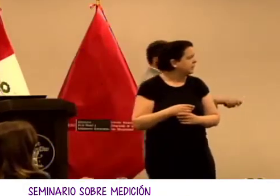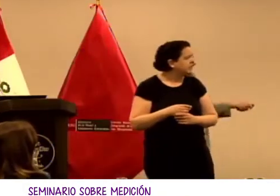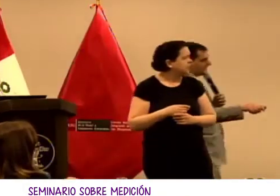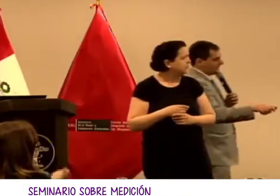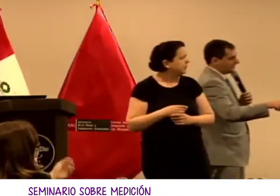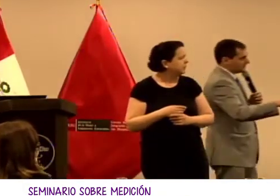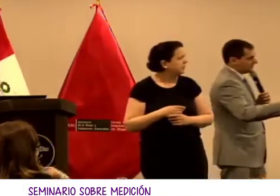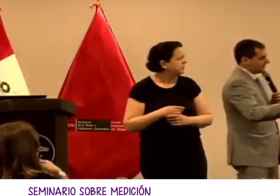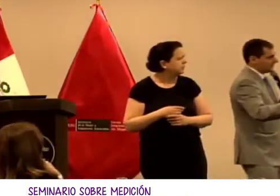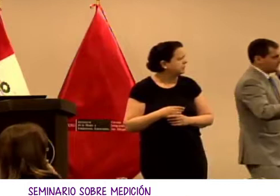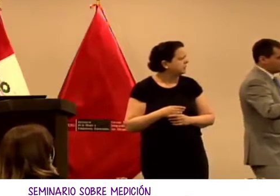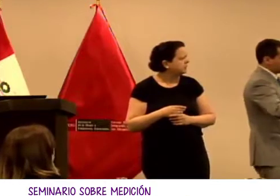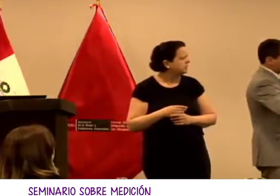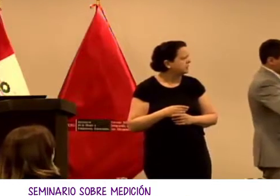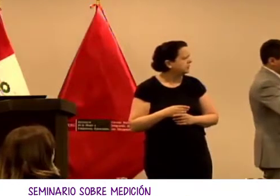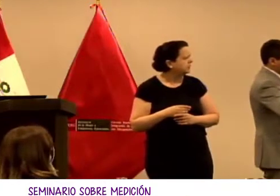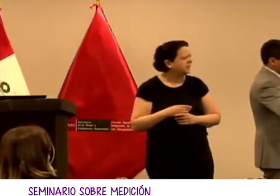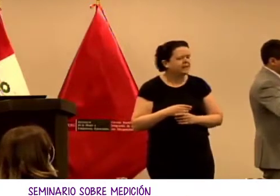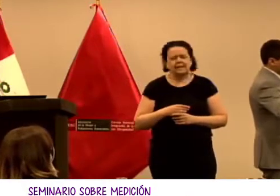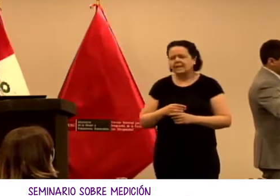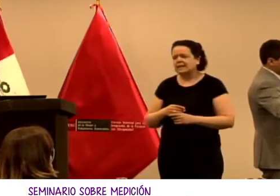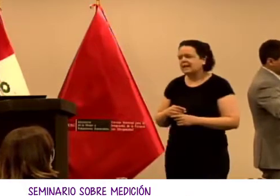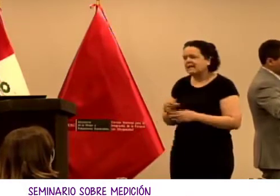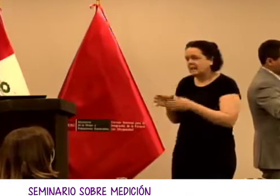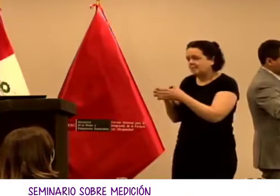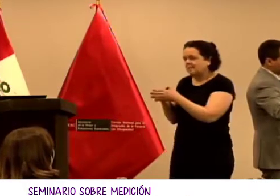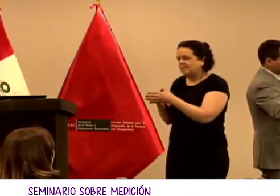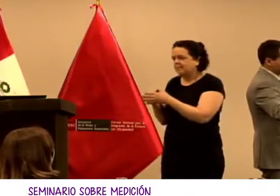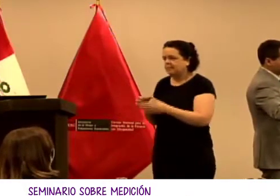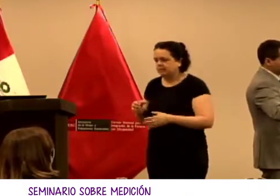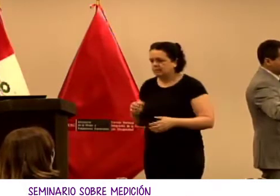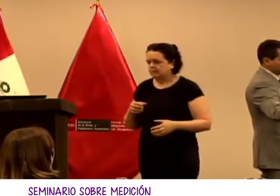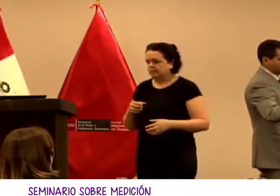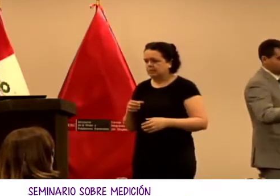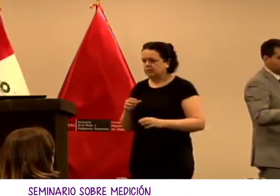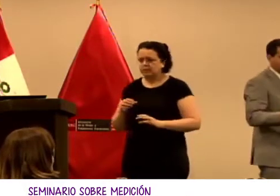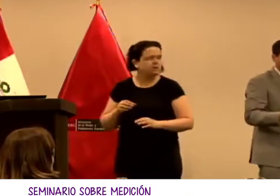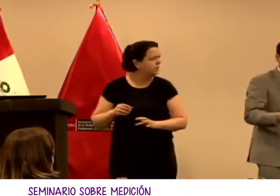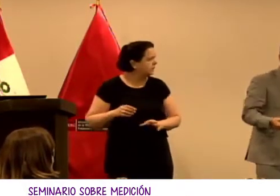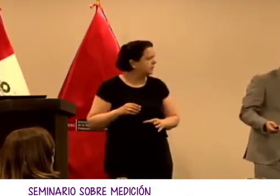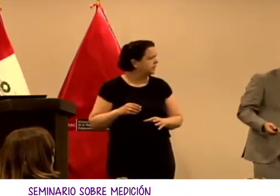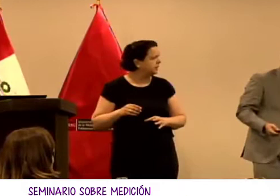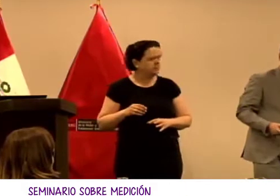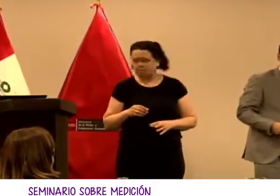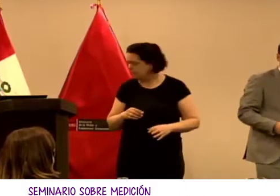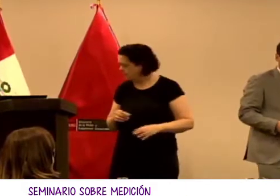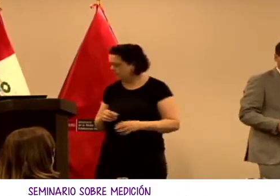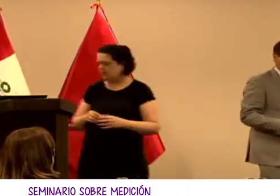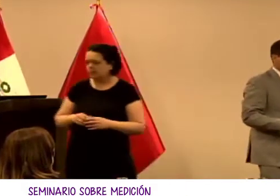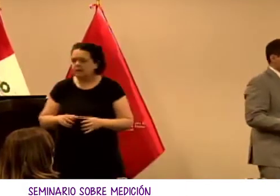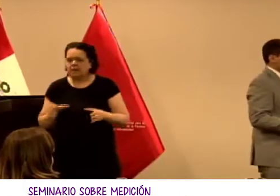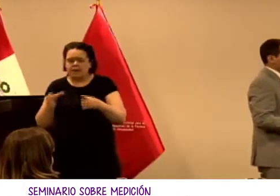módulo se basa en la parte central de ese gráfico que se refiere a las actividades y más específicamente a la limitación de